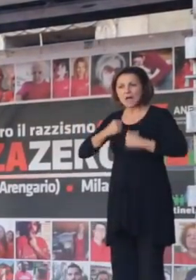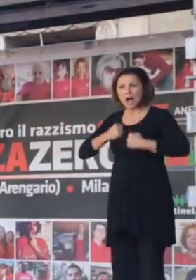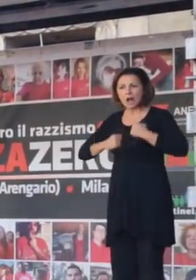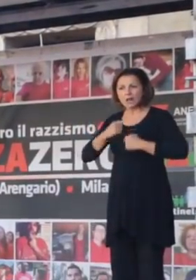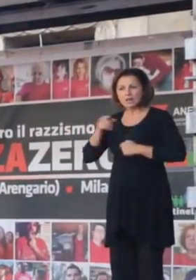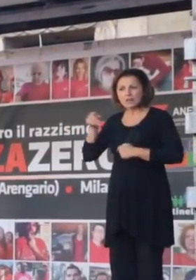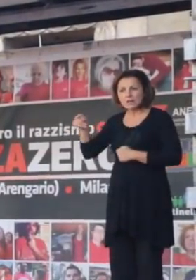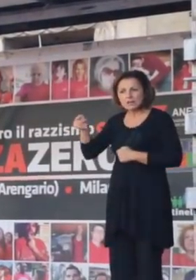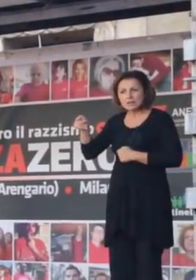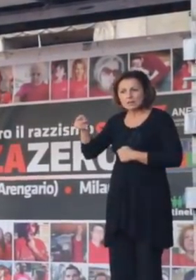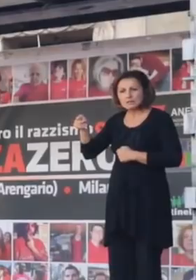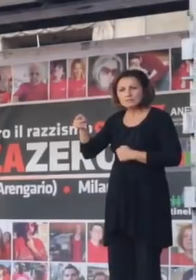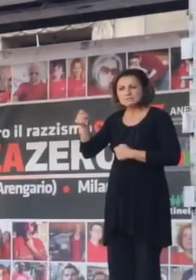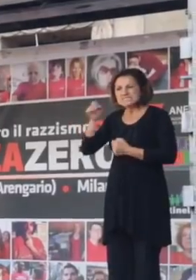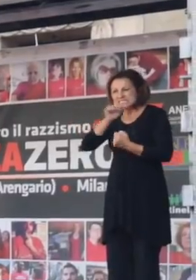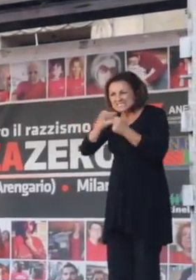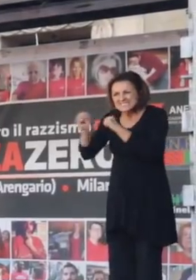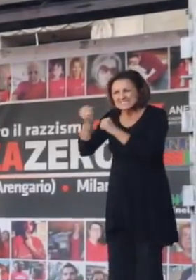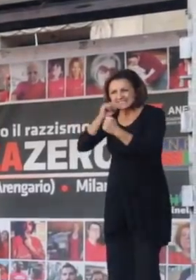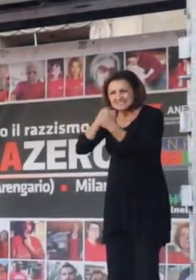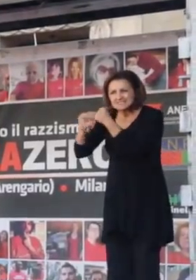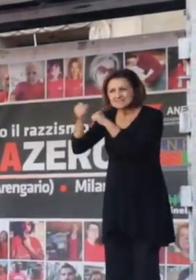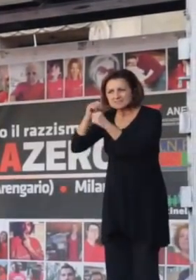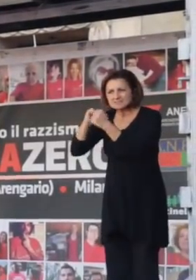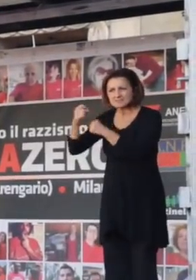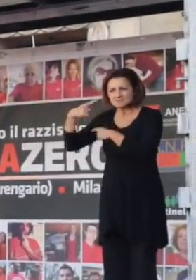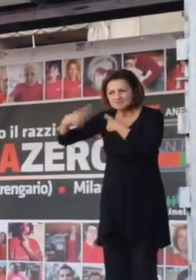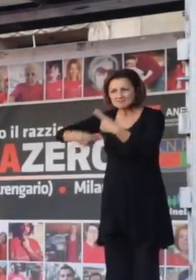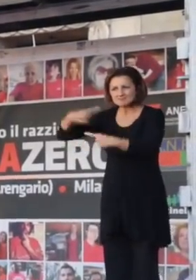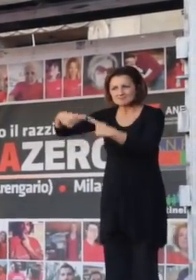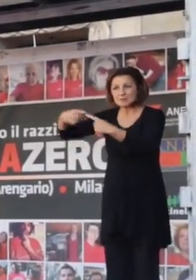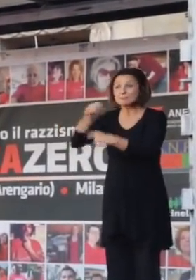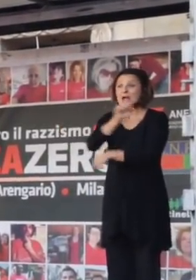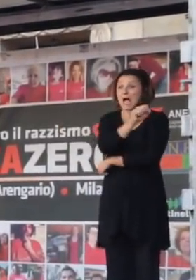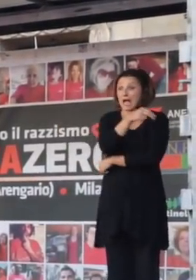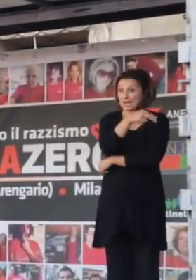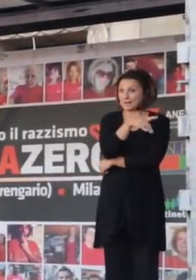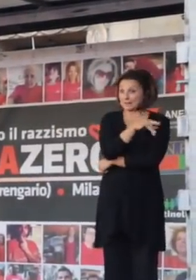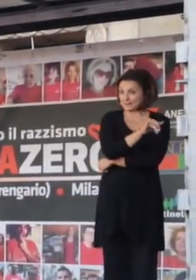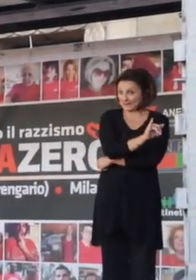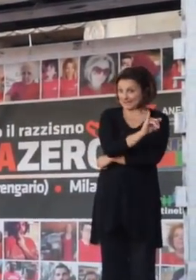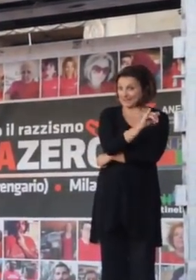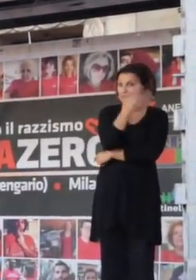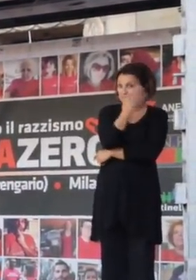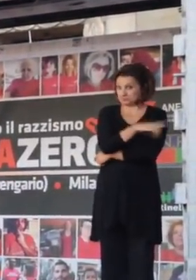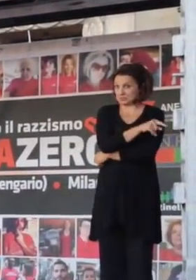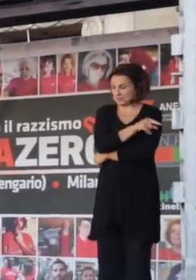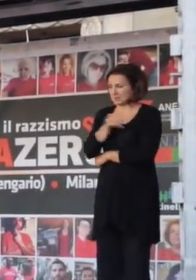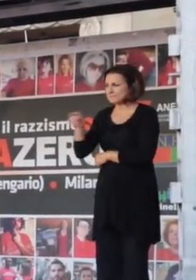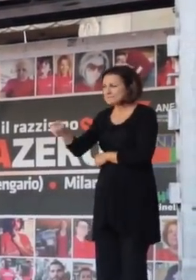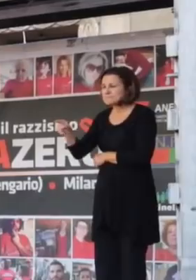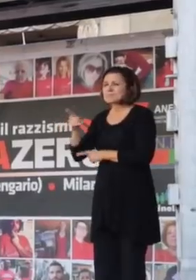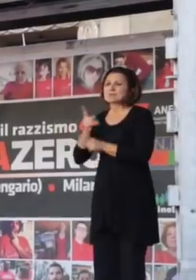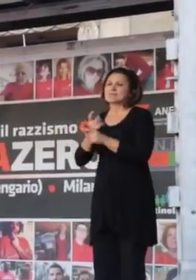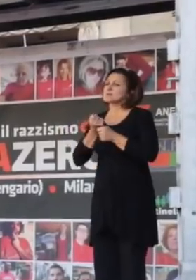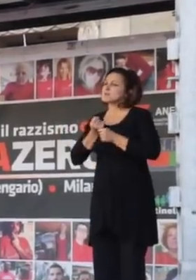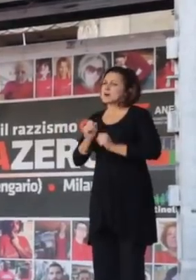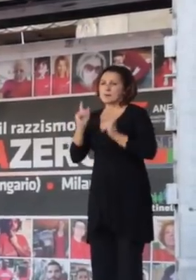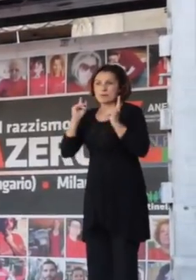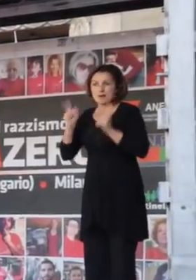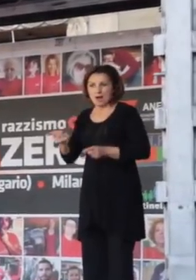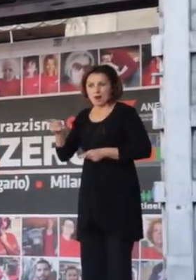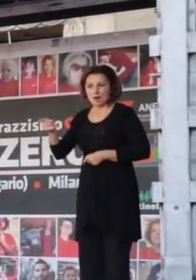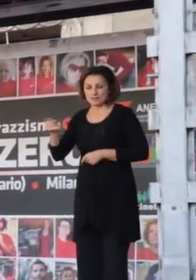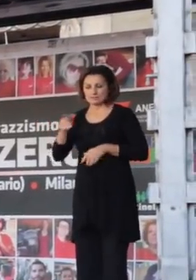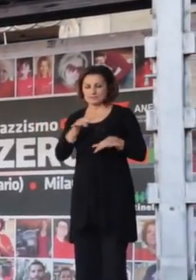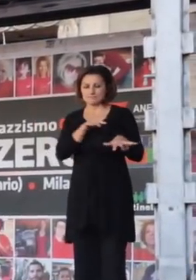sta già facendo da tempo, la prima che vi sto dicendo, il coraggio di dire che i movimenti che fanno